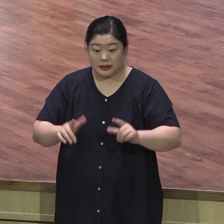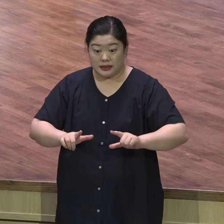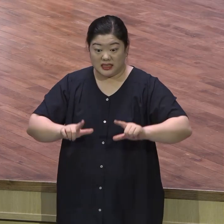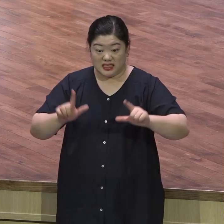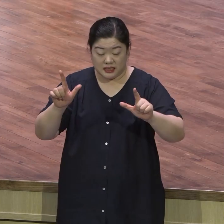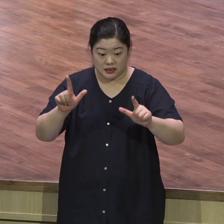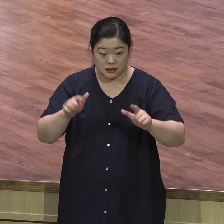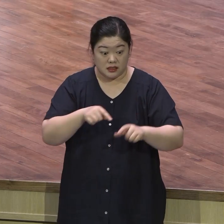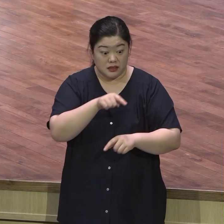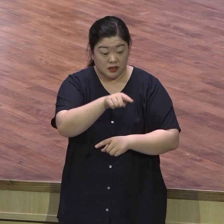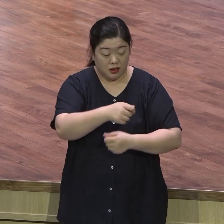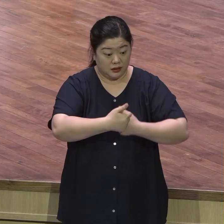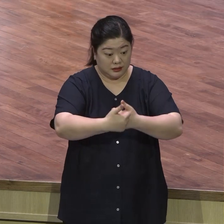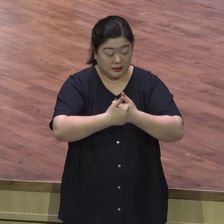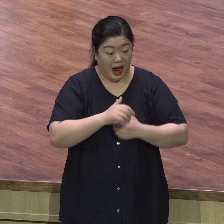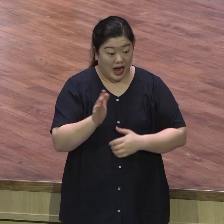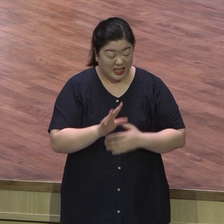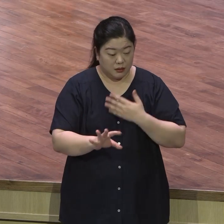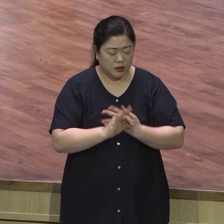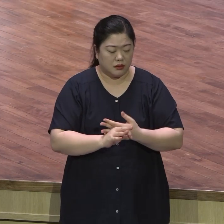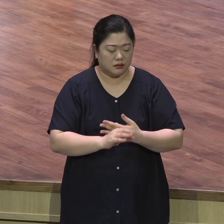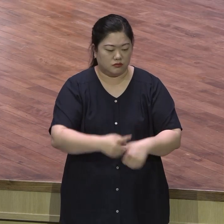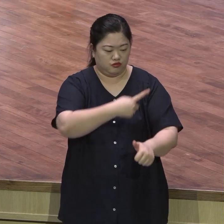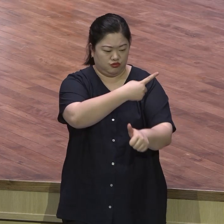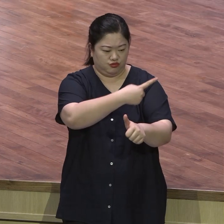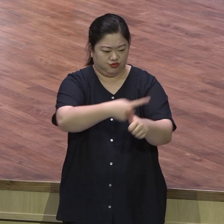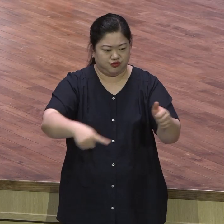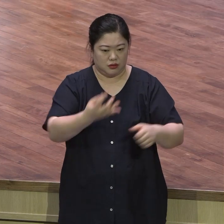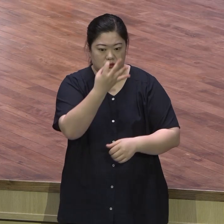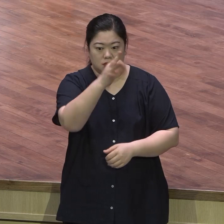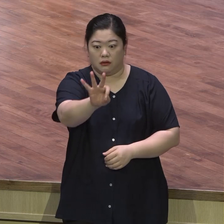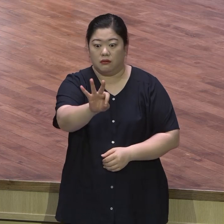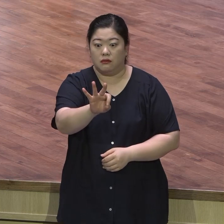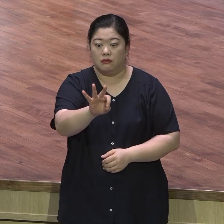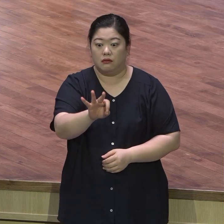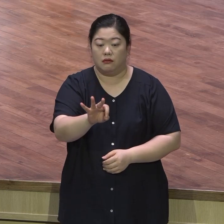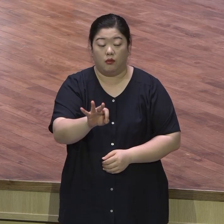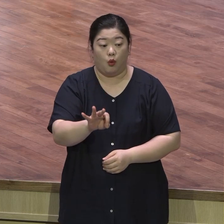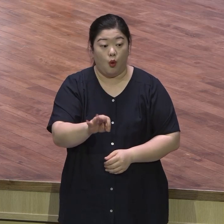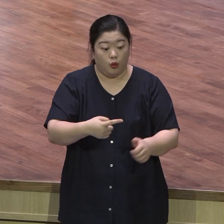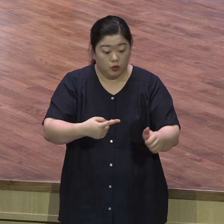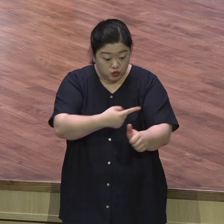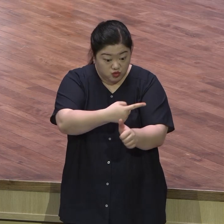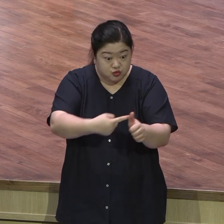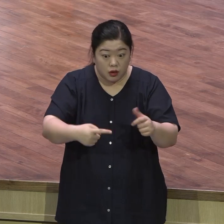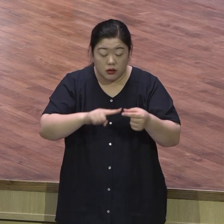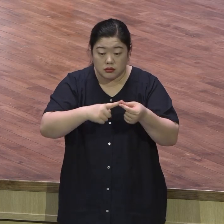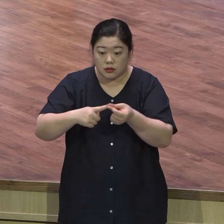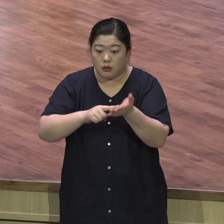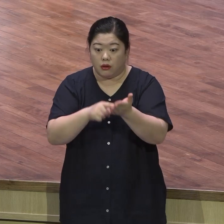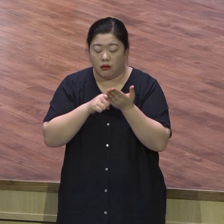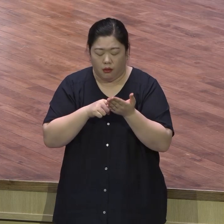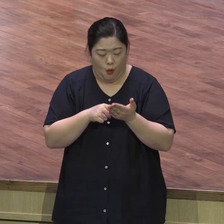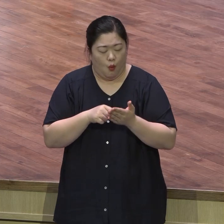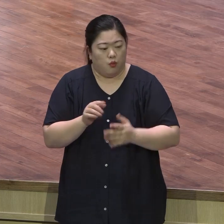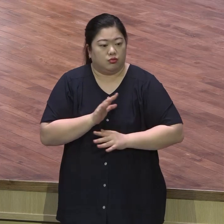죽여버리라 라고 말씀할 수 있도록 아주 강력하게 안식일 규례를 여기 말씀하고 계십니다.